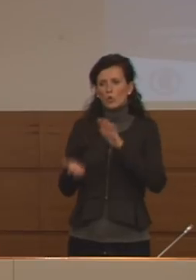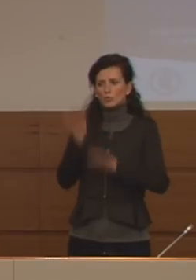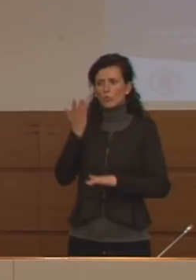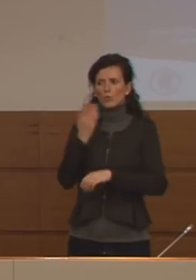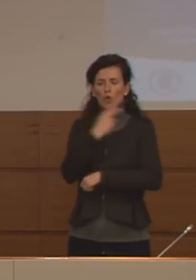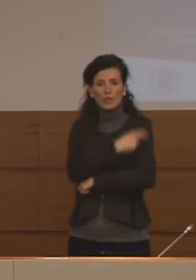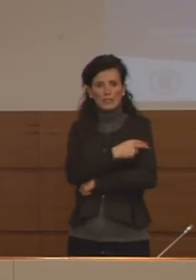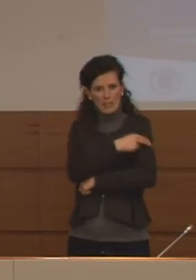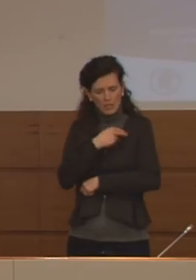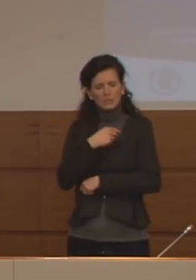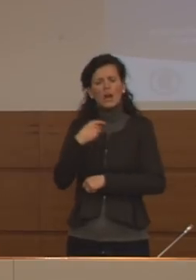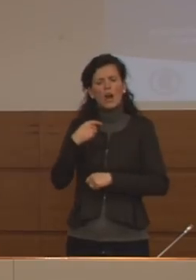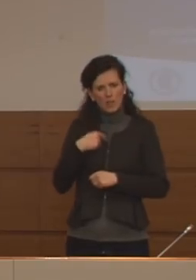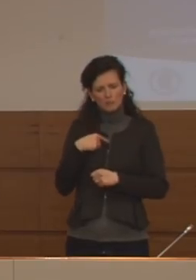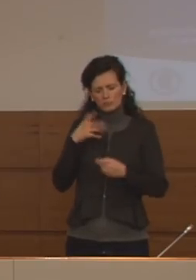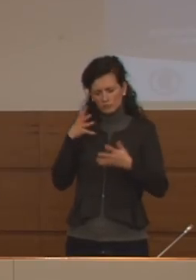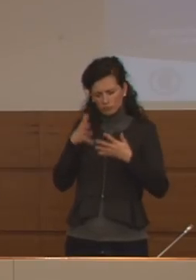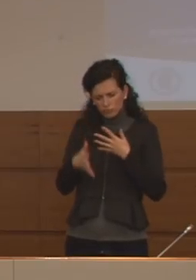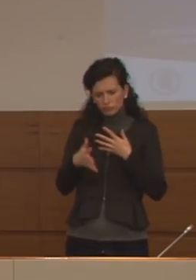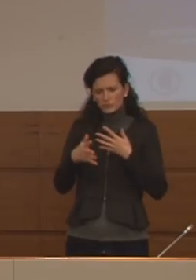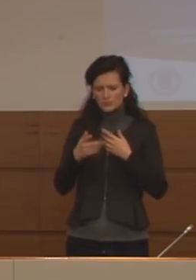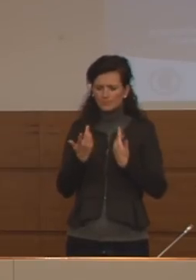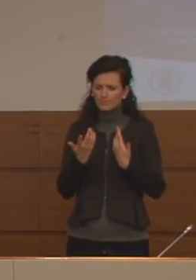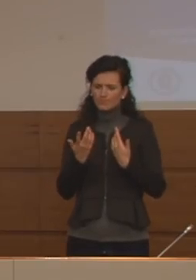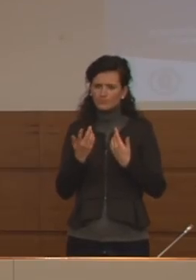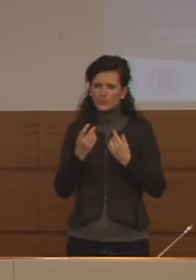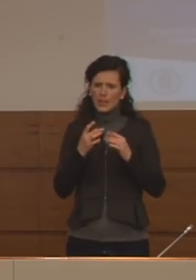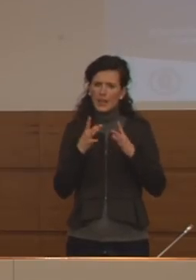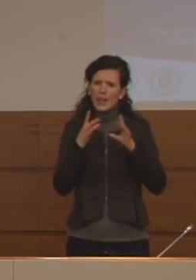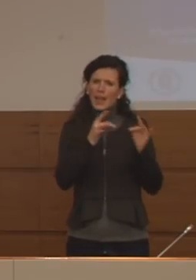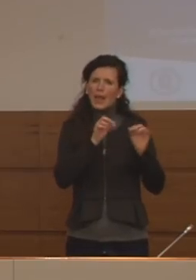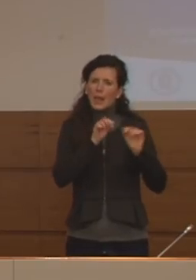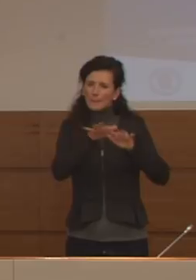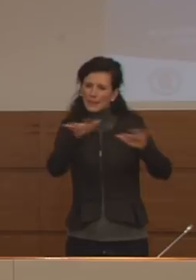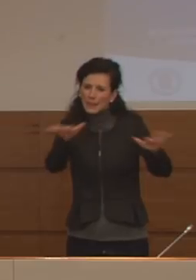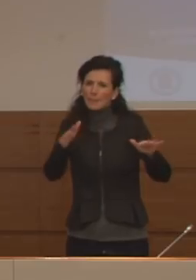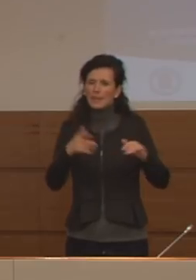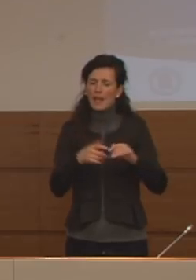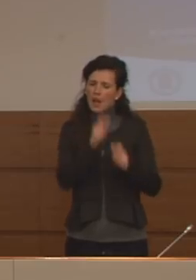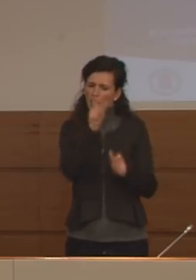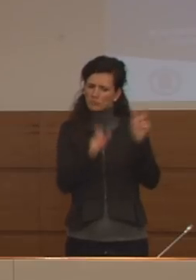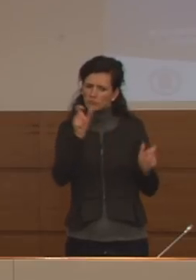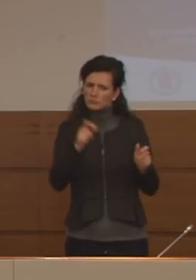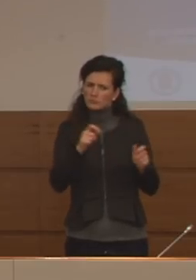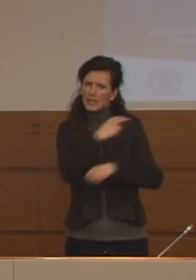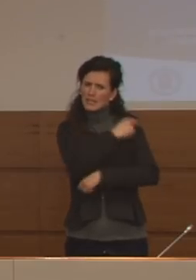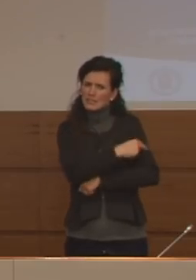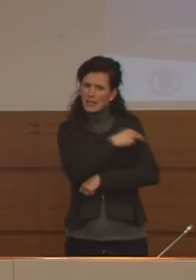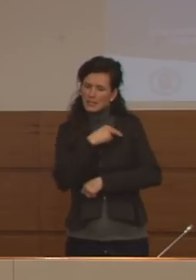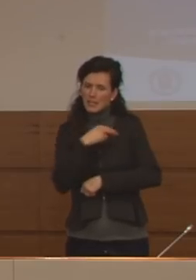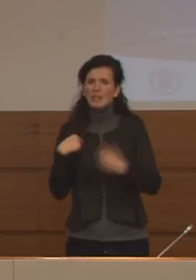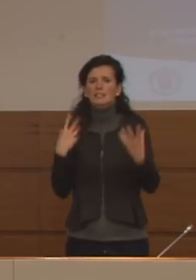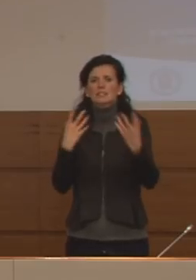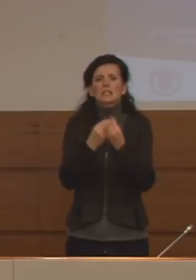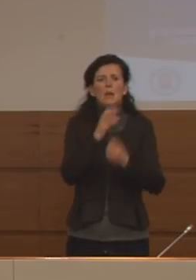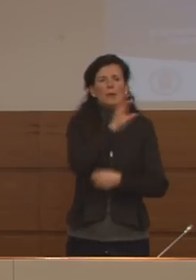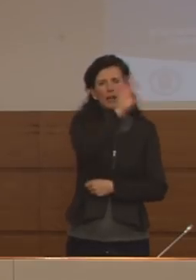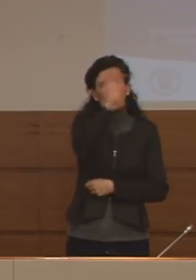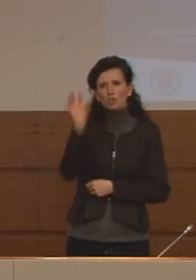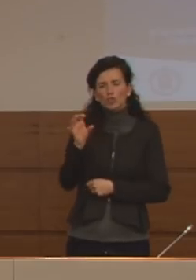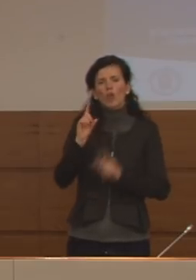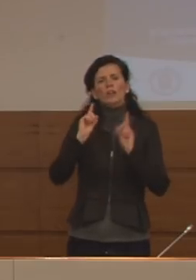anche sugli aspetti dell'epidemia per esempio sugli operatori sanitari faremo anche in collaborazione con delle reggio con le regioni un